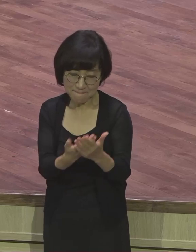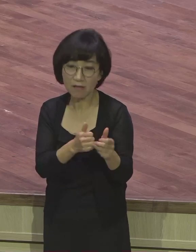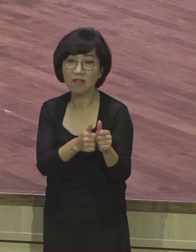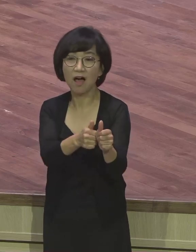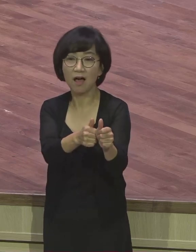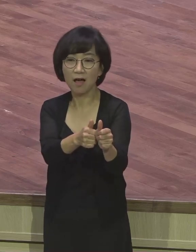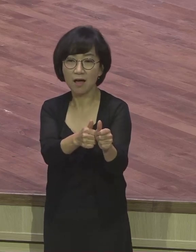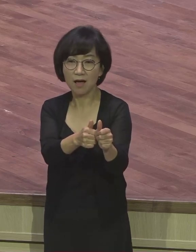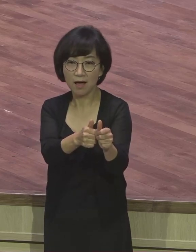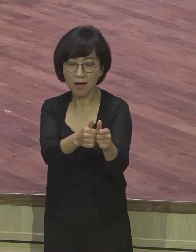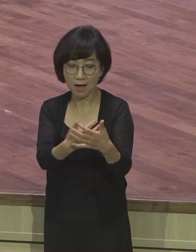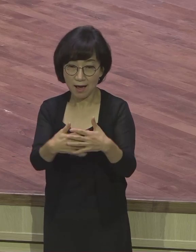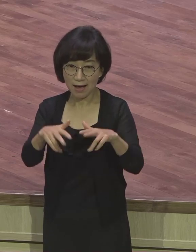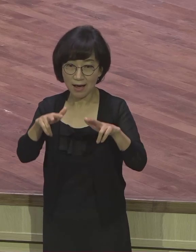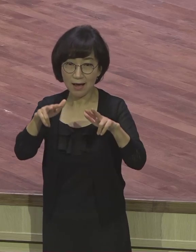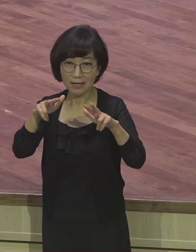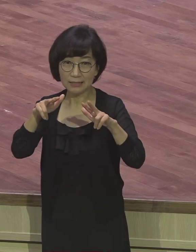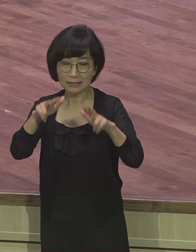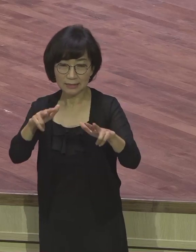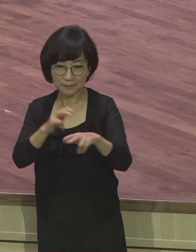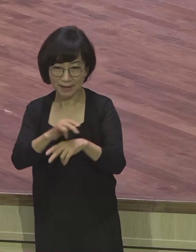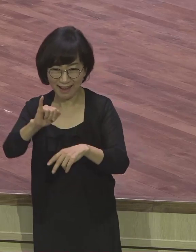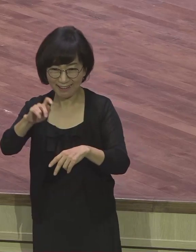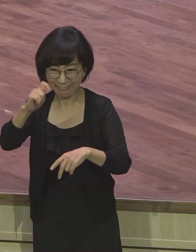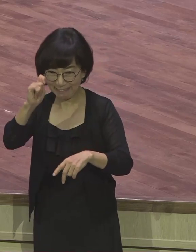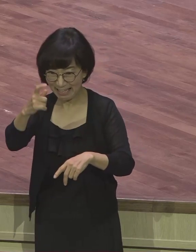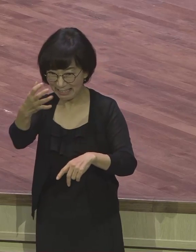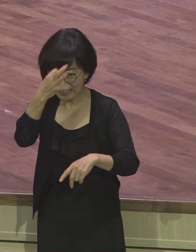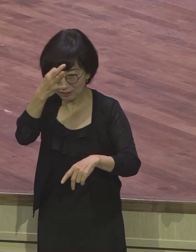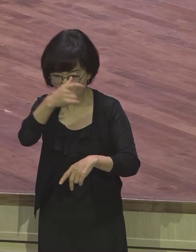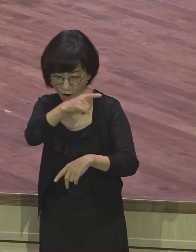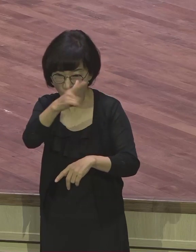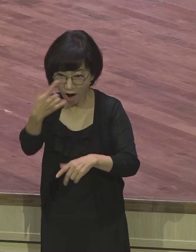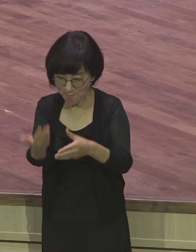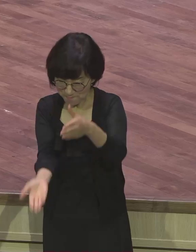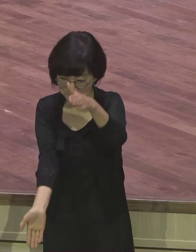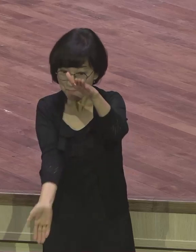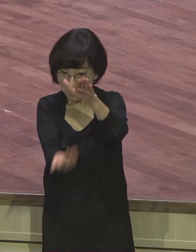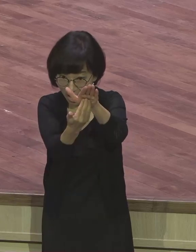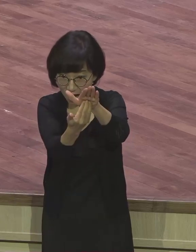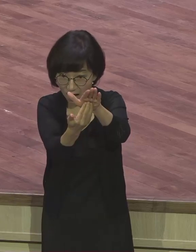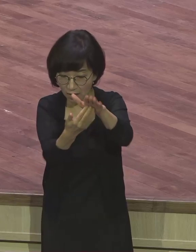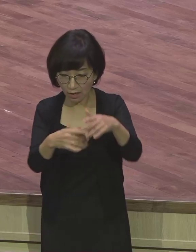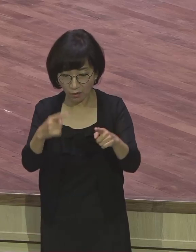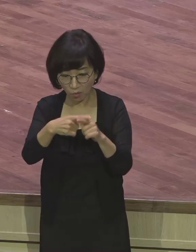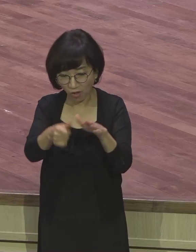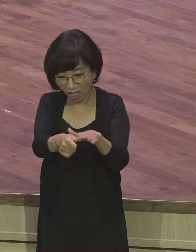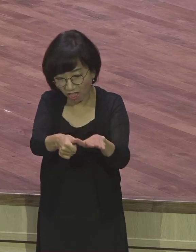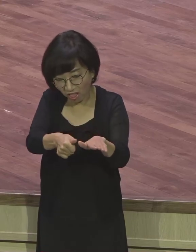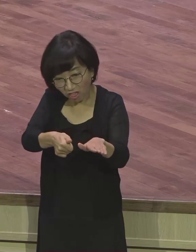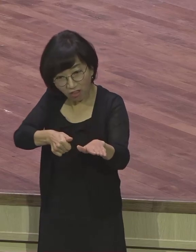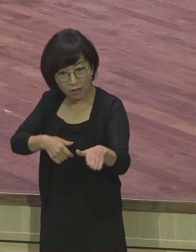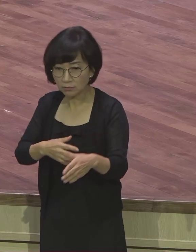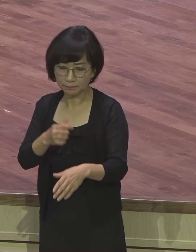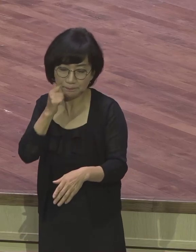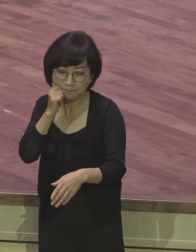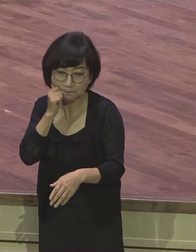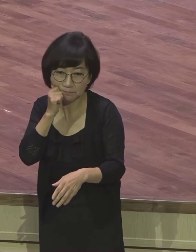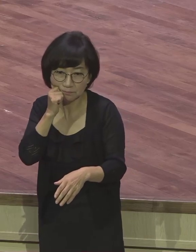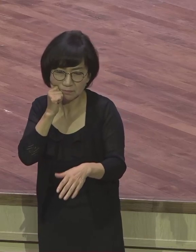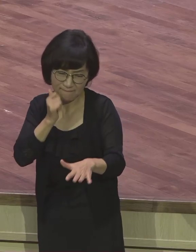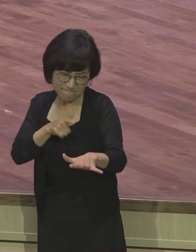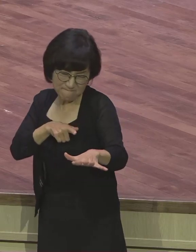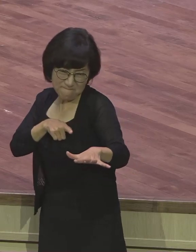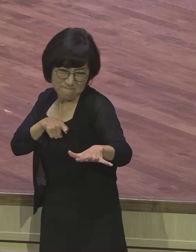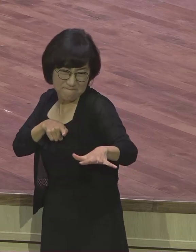지금 시대가 뭐예요? 최첨단 시대예요. 이 교회가 지금 세상을 뒤져서는 세상을 이길 수가 없어요.